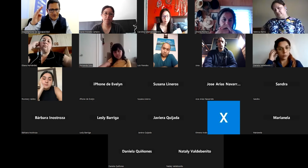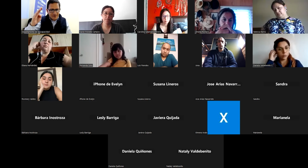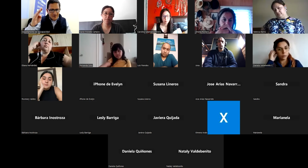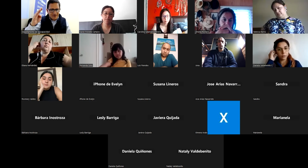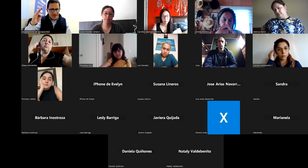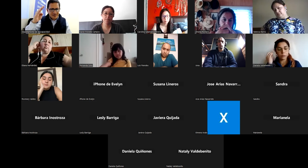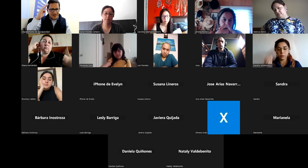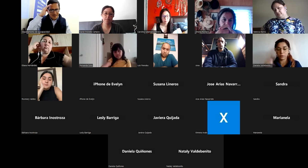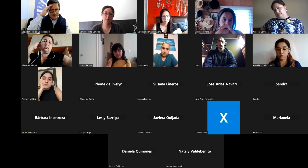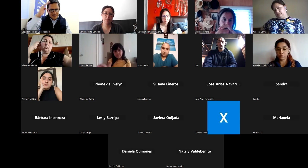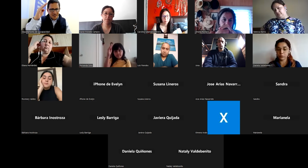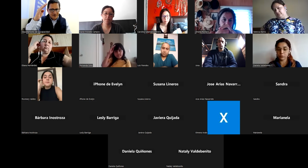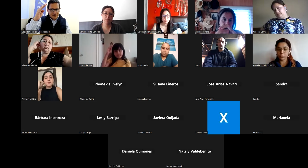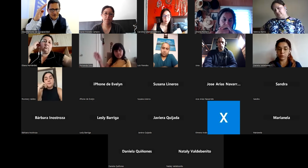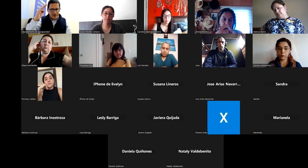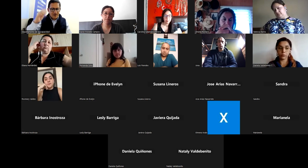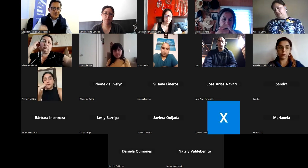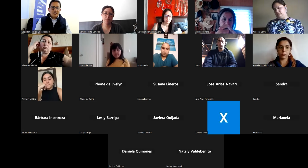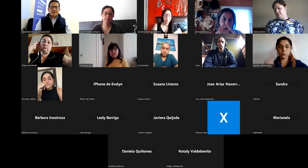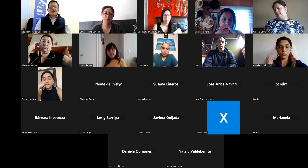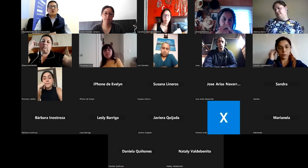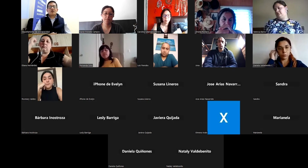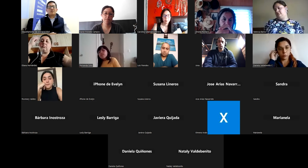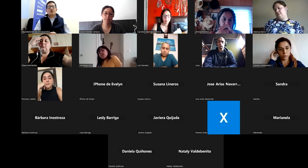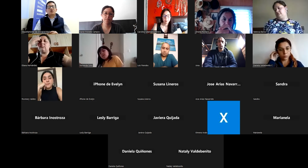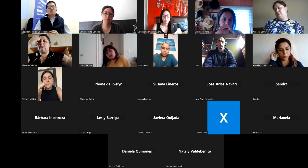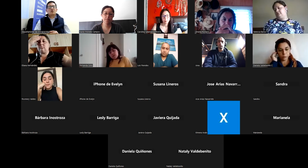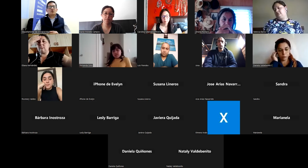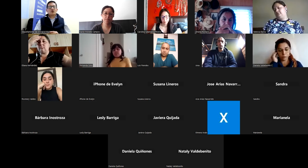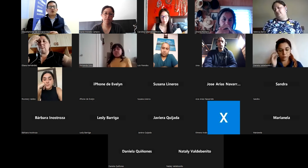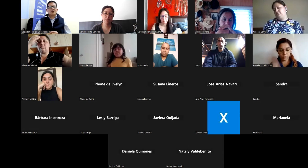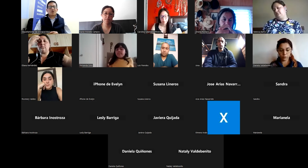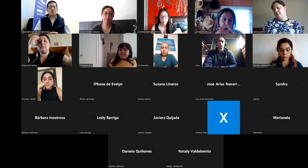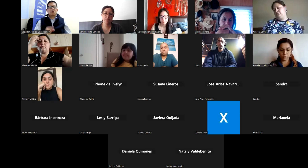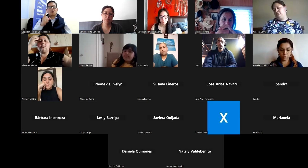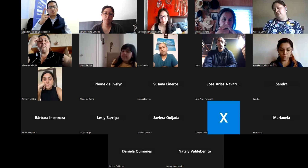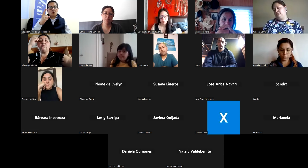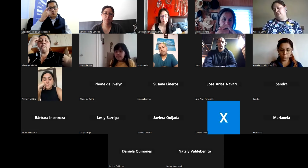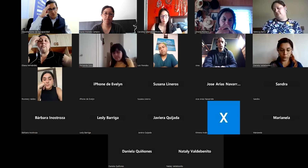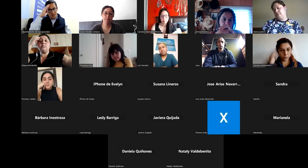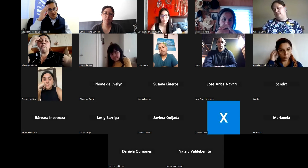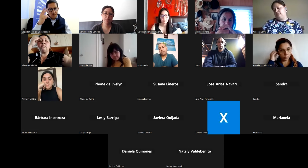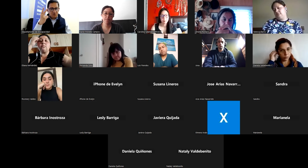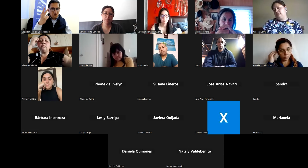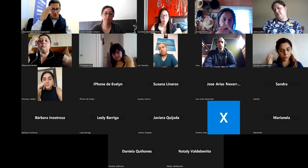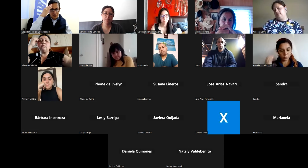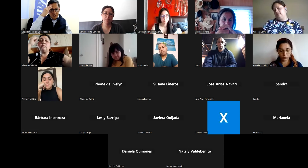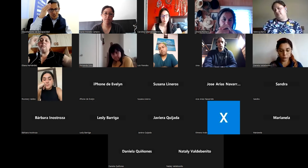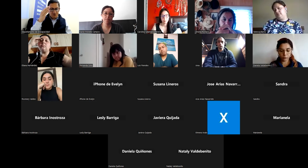fíjense día en Santiago por ejemplo muchos sordos dicen por ejemplo un día dos días